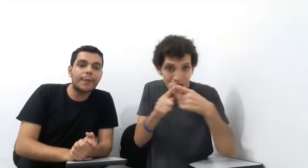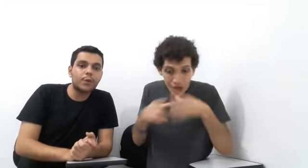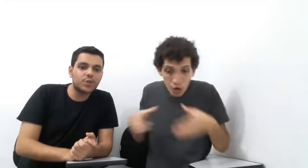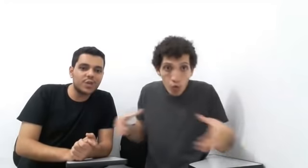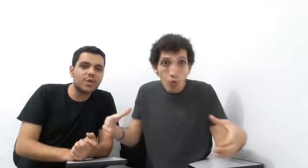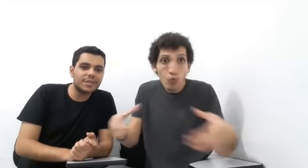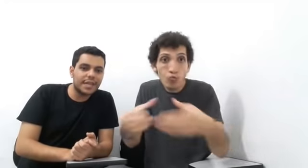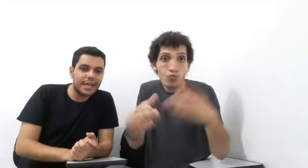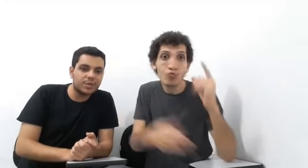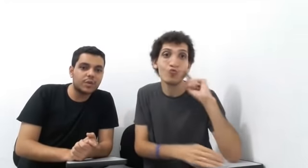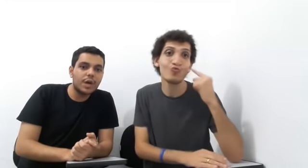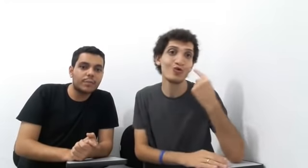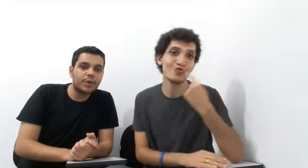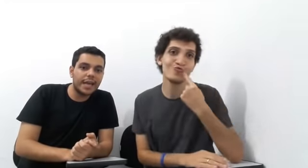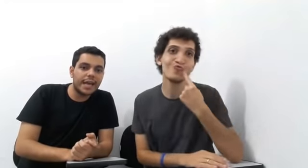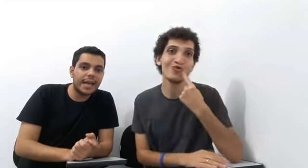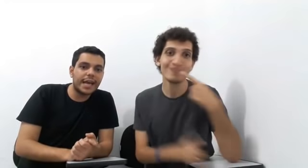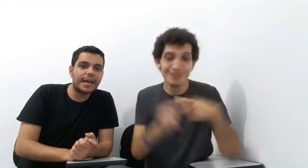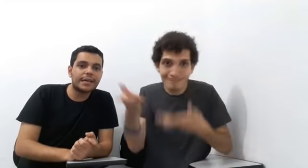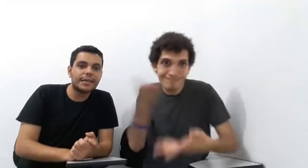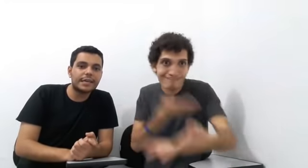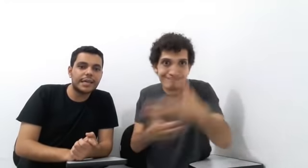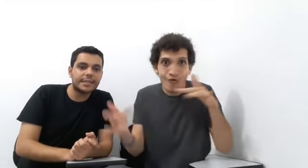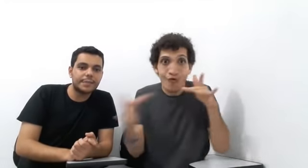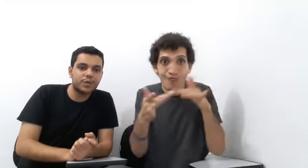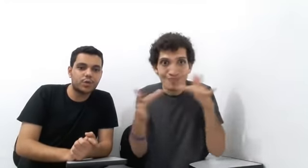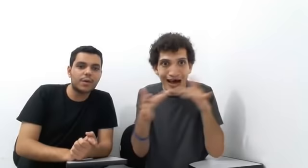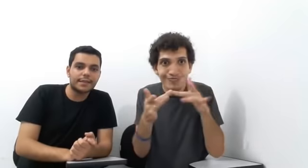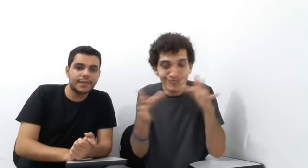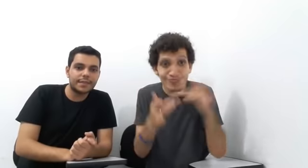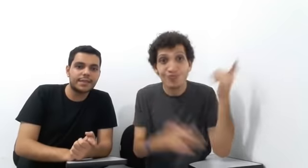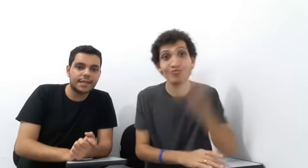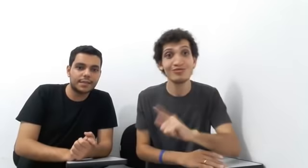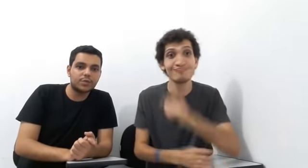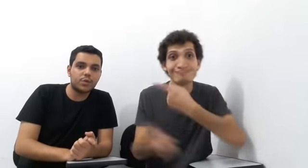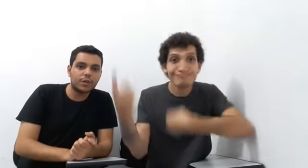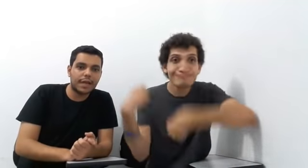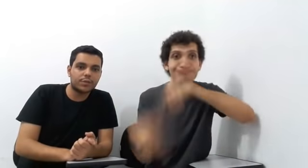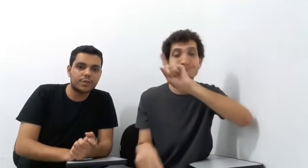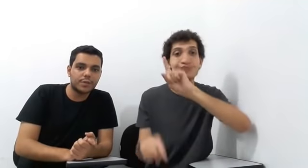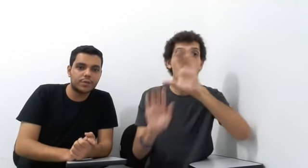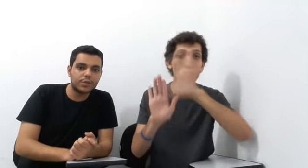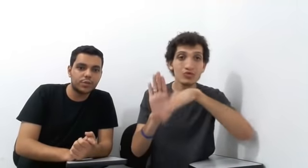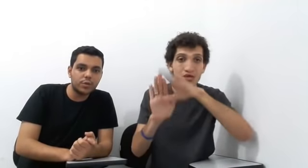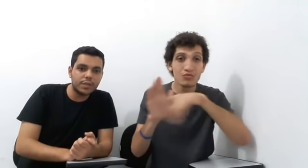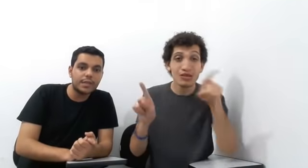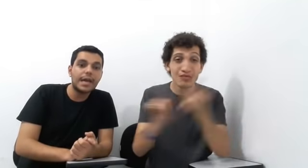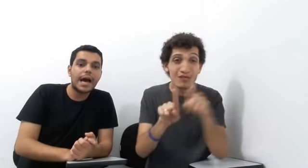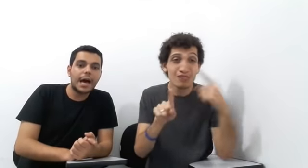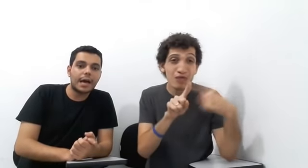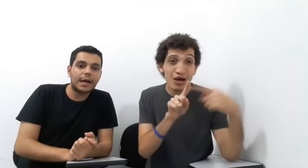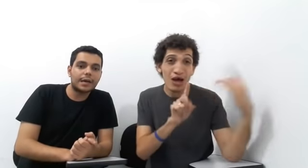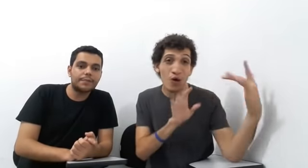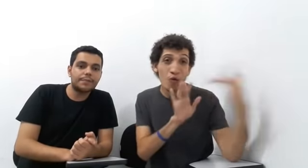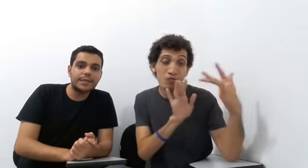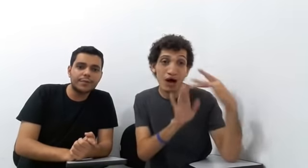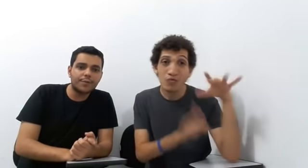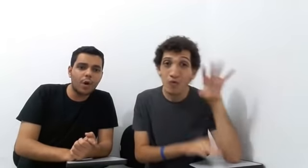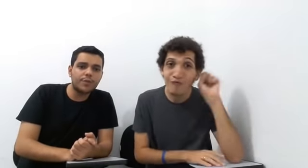possui conceitos, porque essa pessoa, através da interação, do contato com as pessoas surdas, desenvolve como se